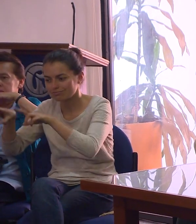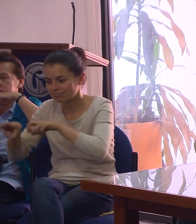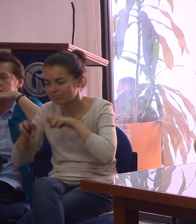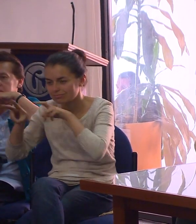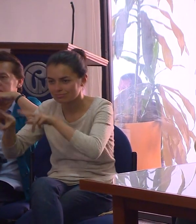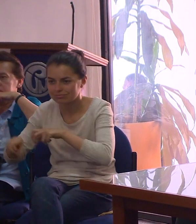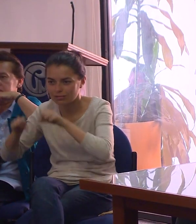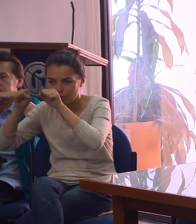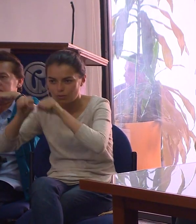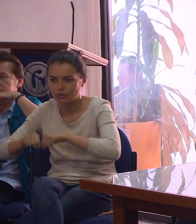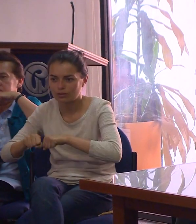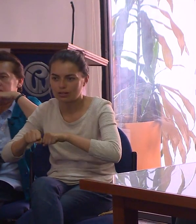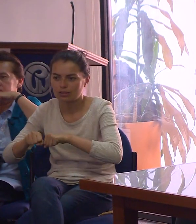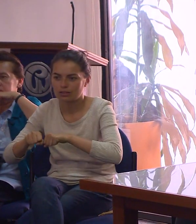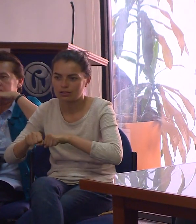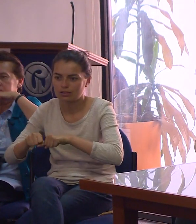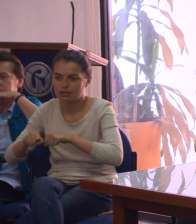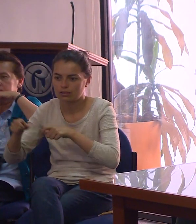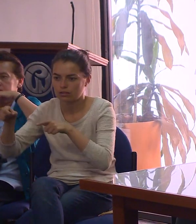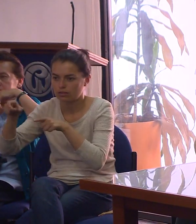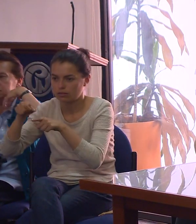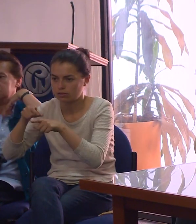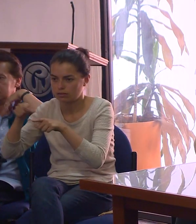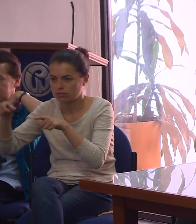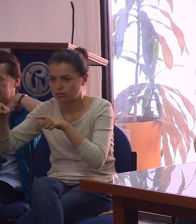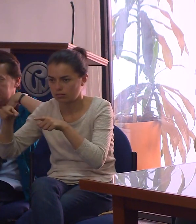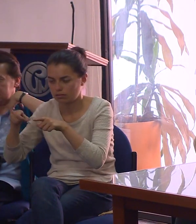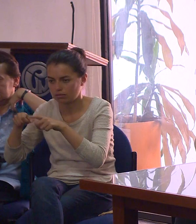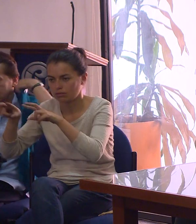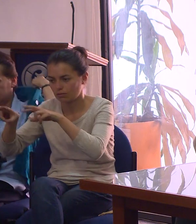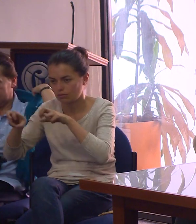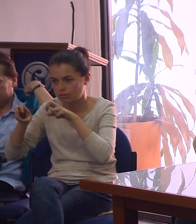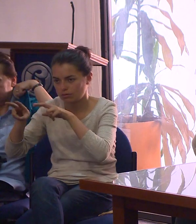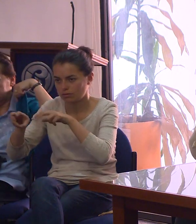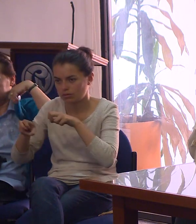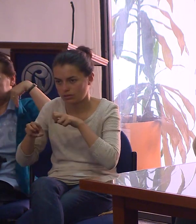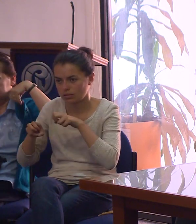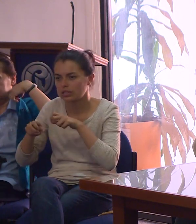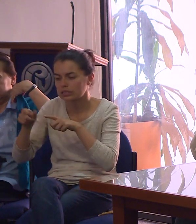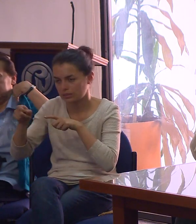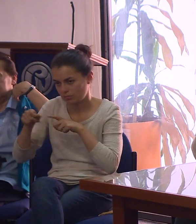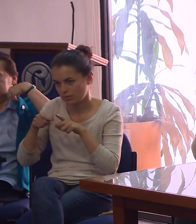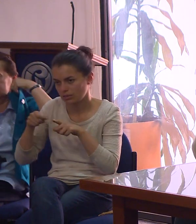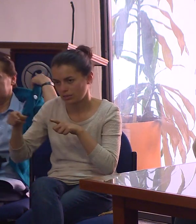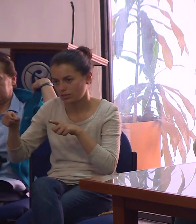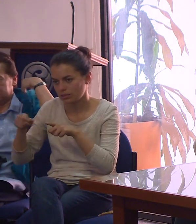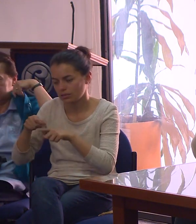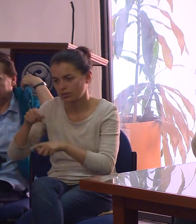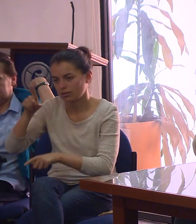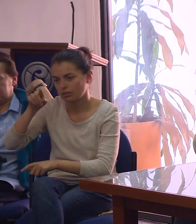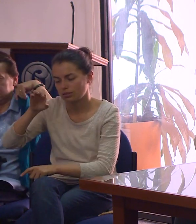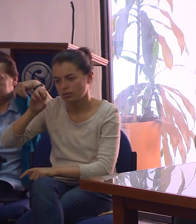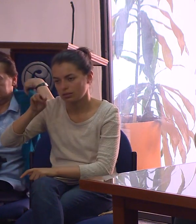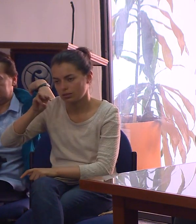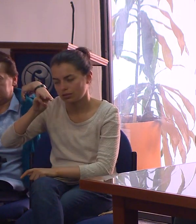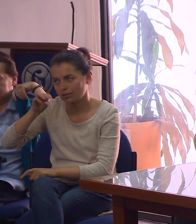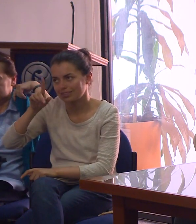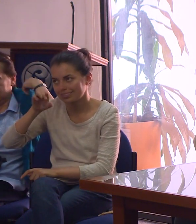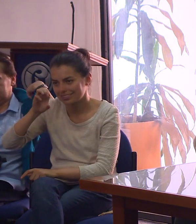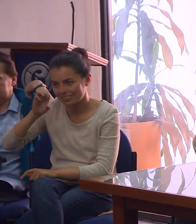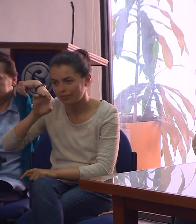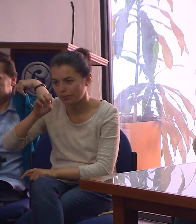que el impacto que nosotros hemos visto es que hemos podido materializar la educación ambiental de acuerdo a la